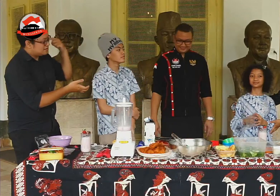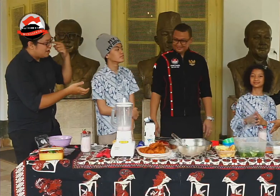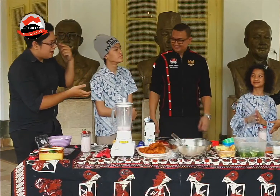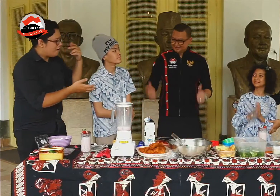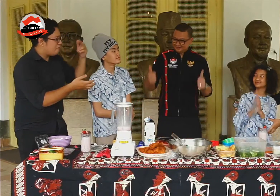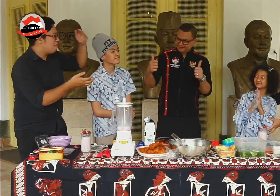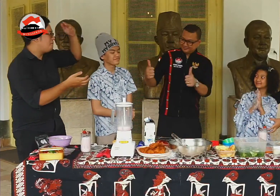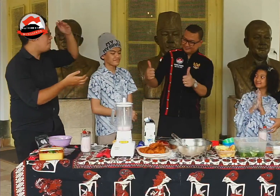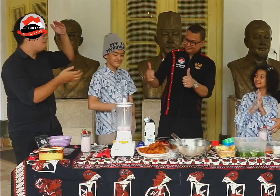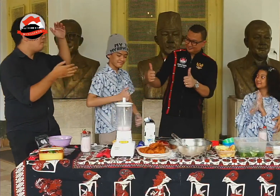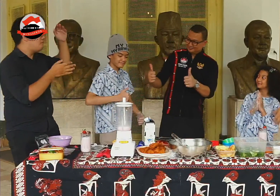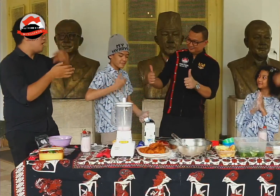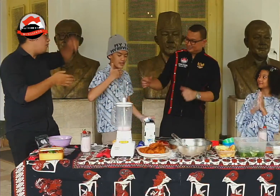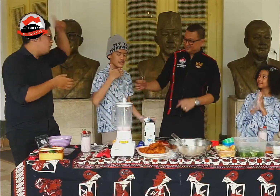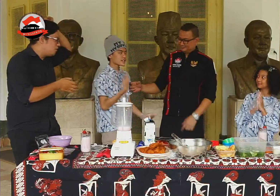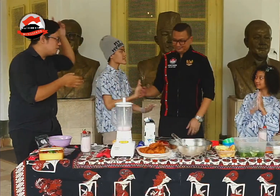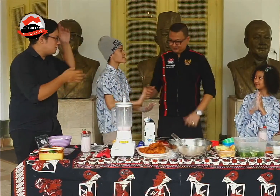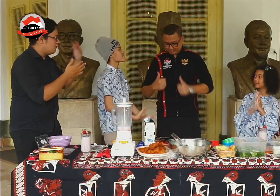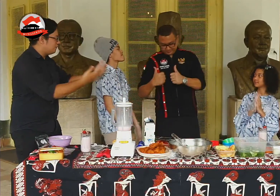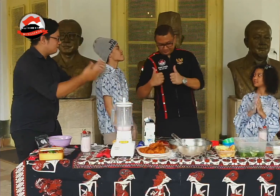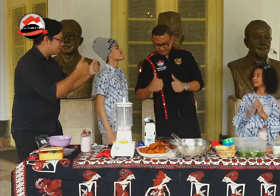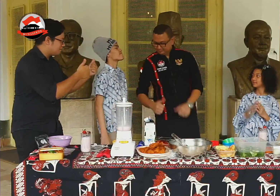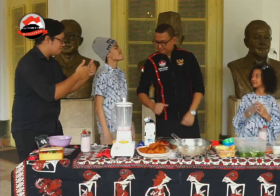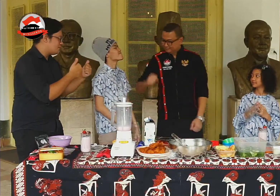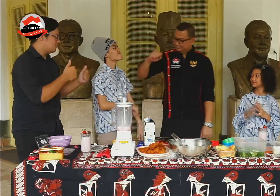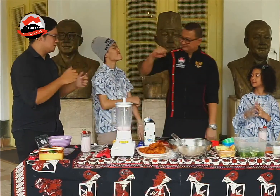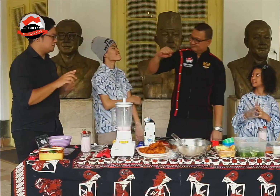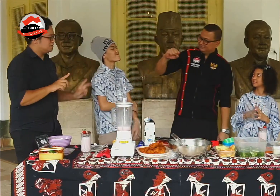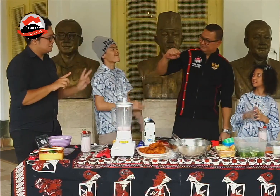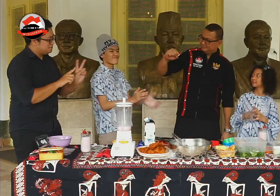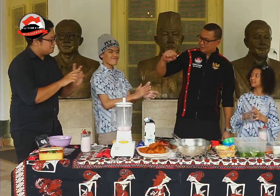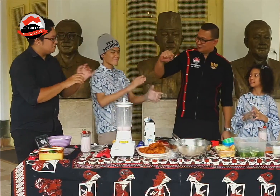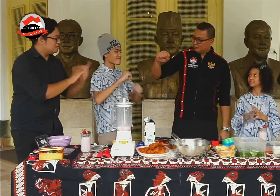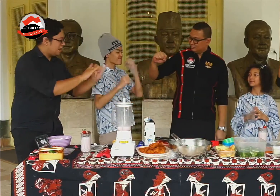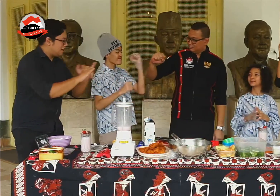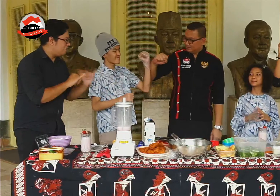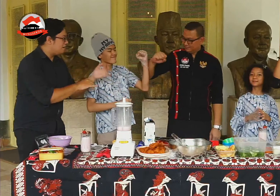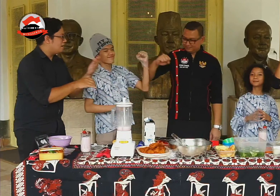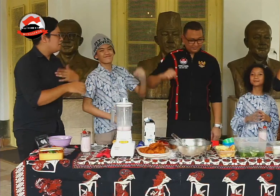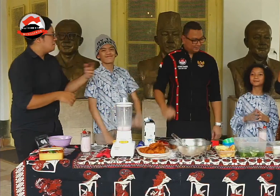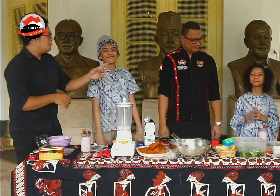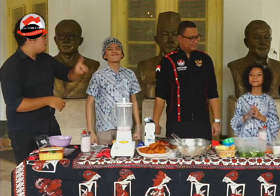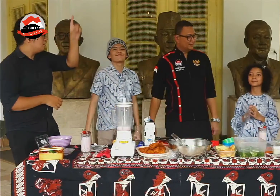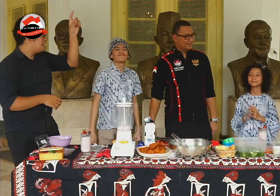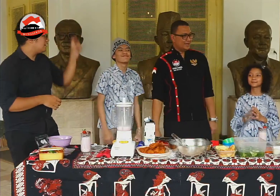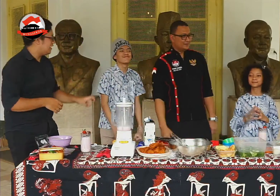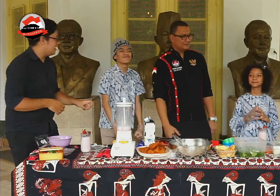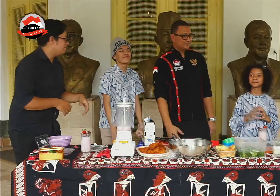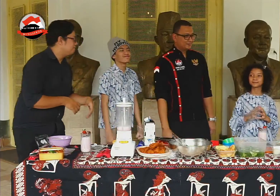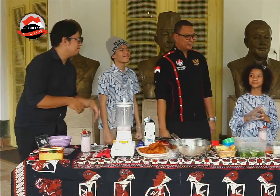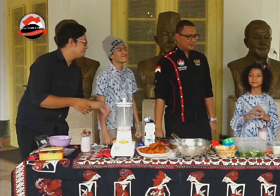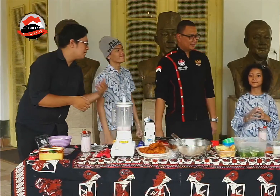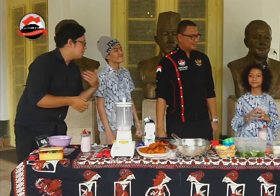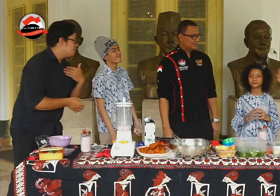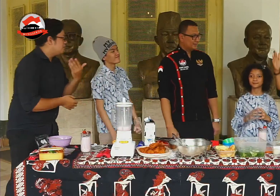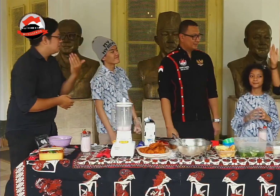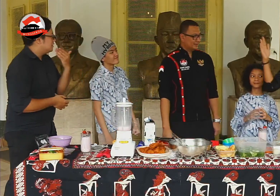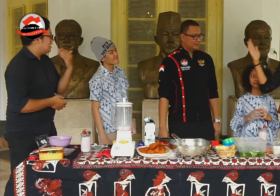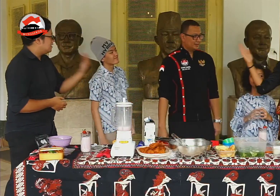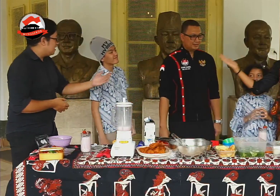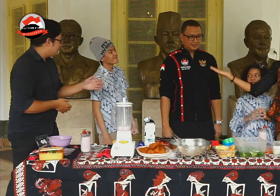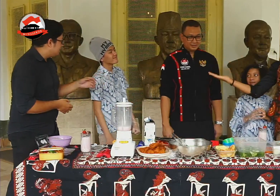hebat banget nemenin kita ya berkreasi kuliner bersama. Aku mau nanya sebelum terakhir nih, sebelum ya. Bapak Kepala